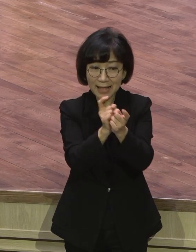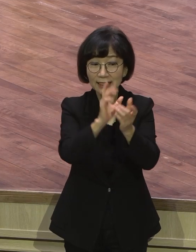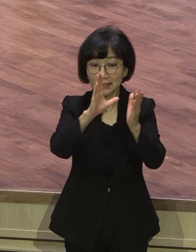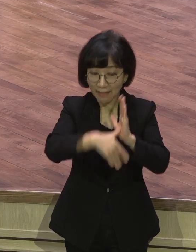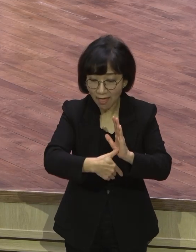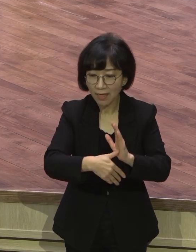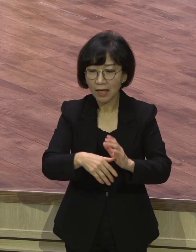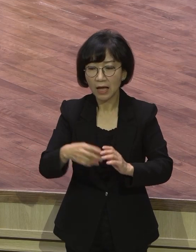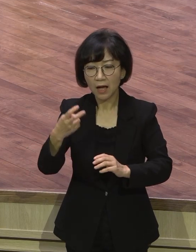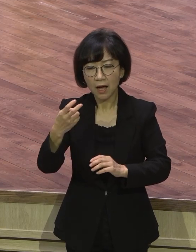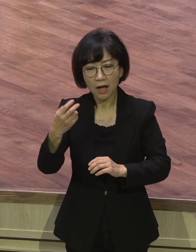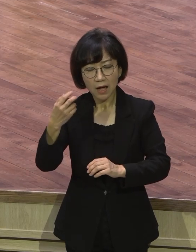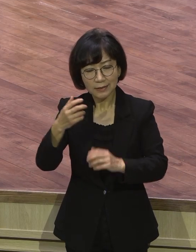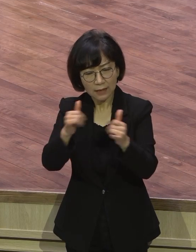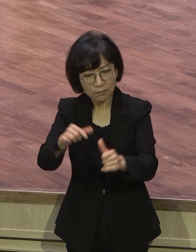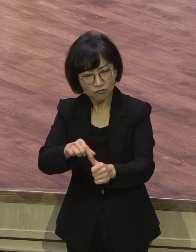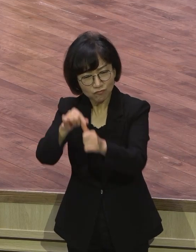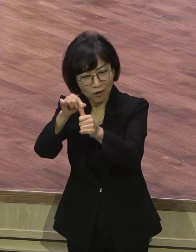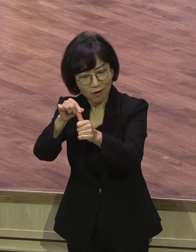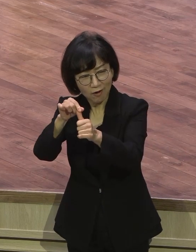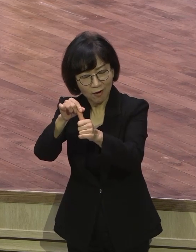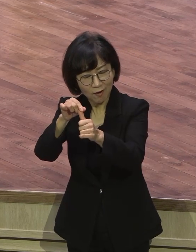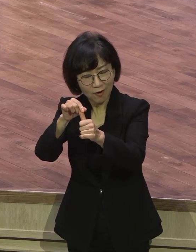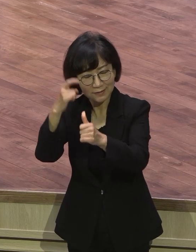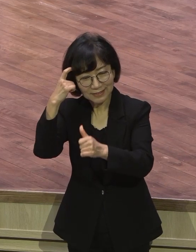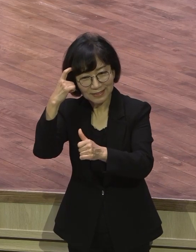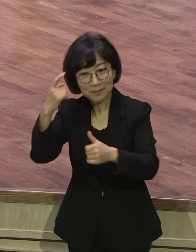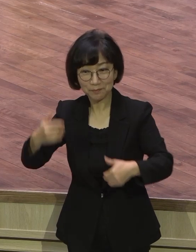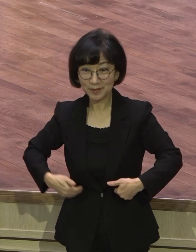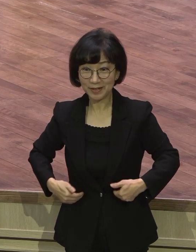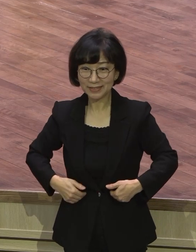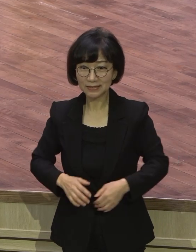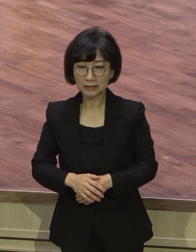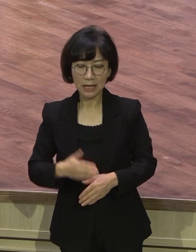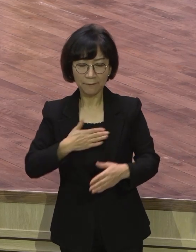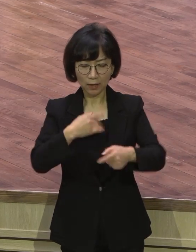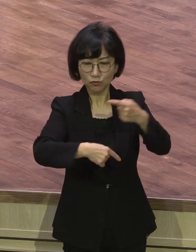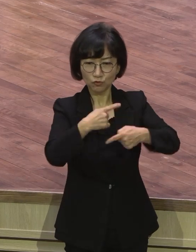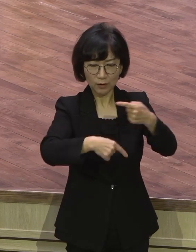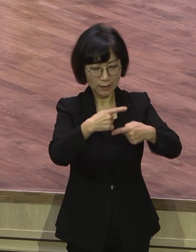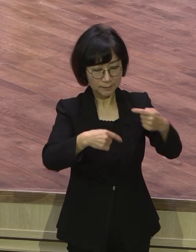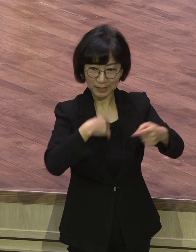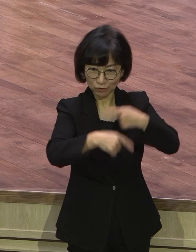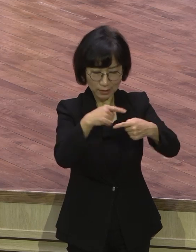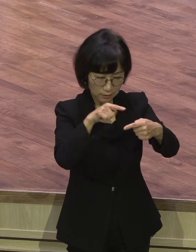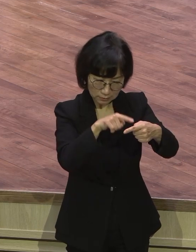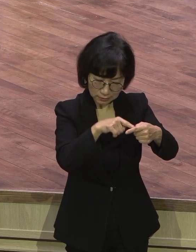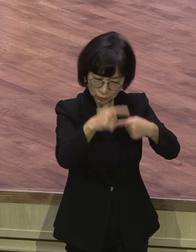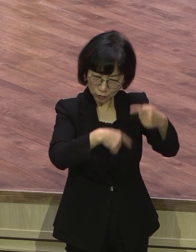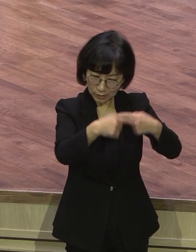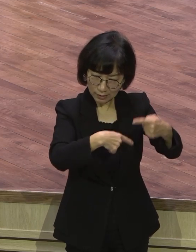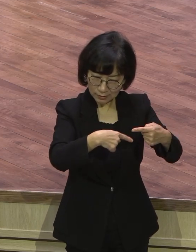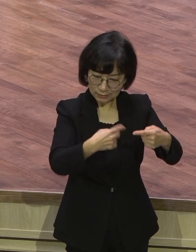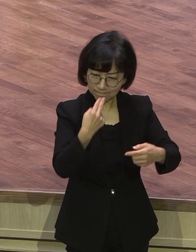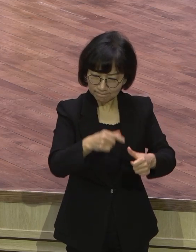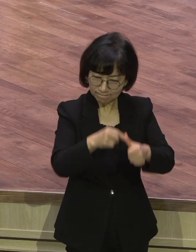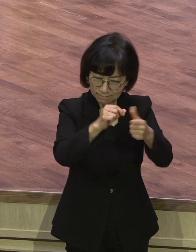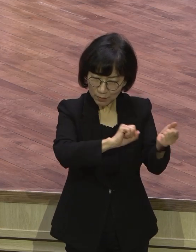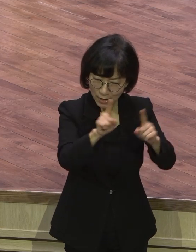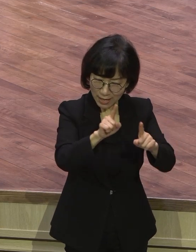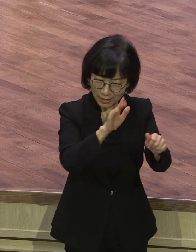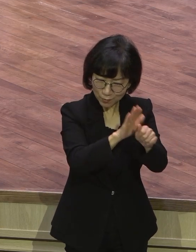따라서 내가 하는 말, 내가 하는 행동 과연 이것이 생명 살리는 말과 행동인가?